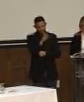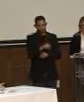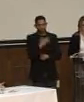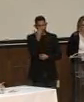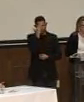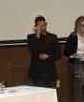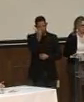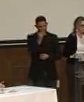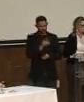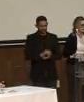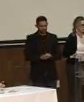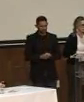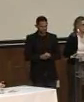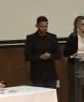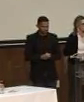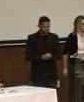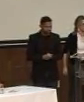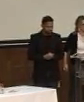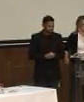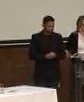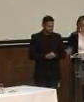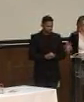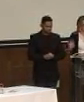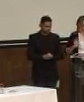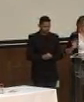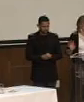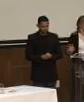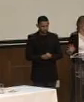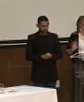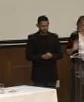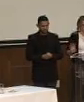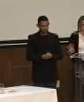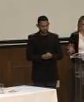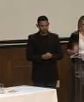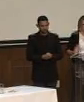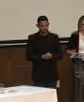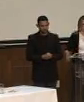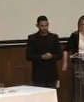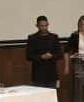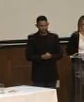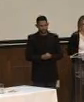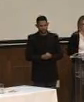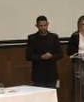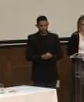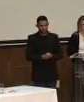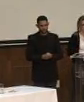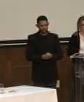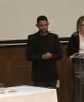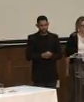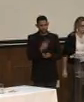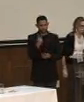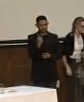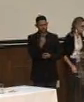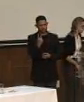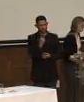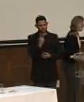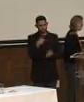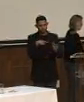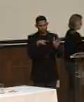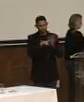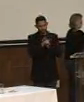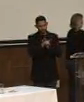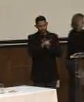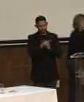Obrigada. Não, aí são só 2 minutos para cada um para a resposta. Vamos para a segunda pergunta.